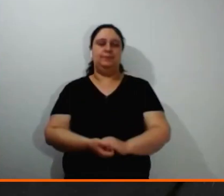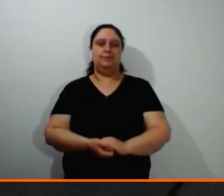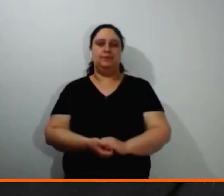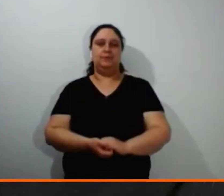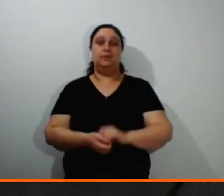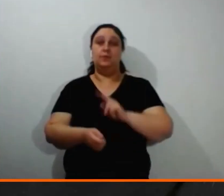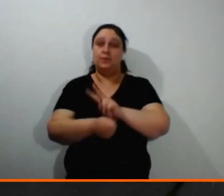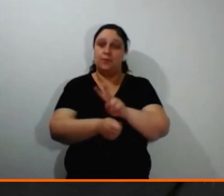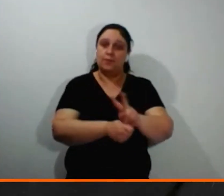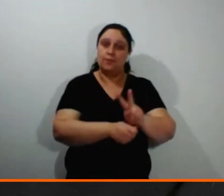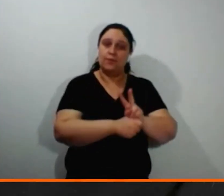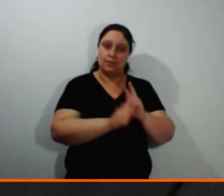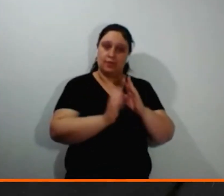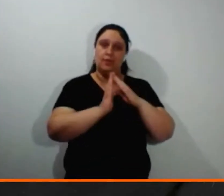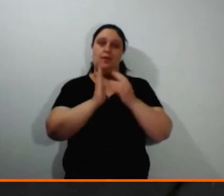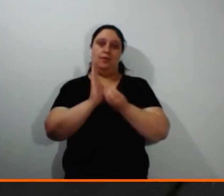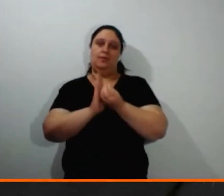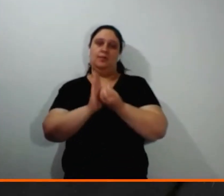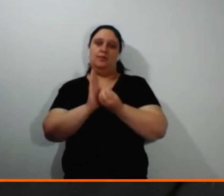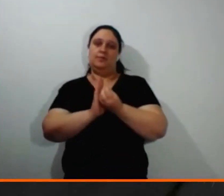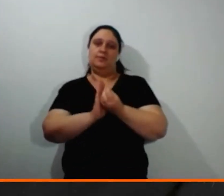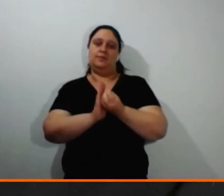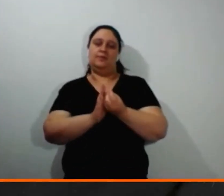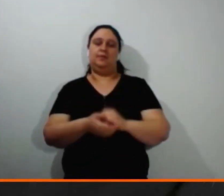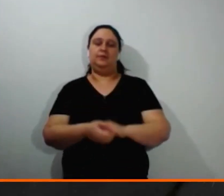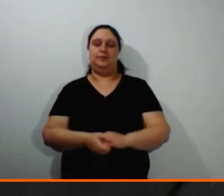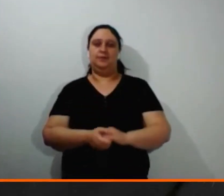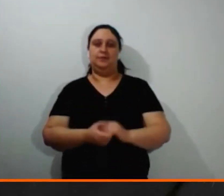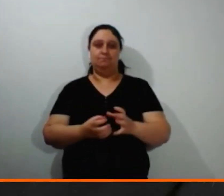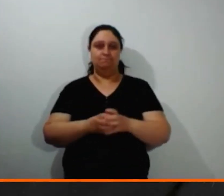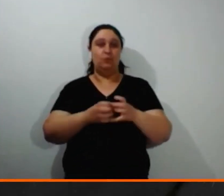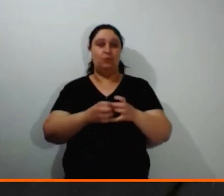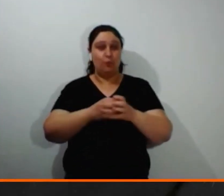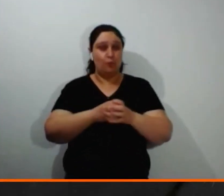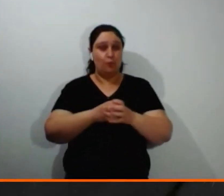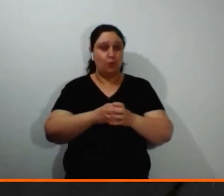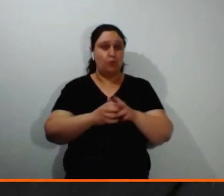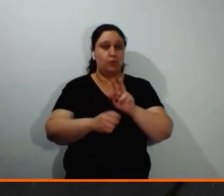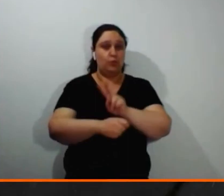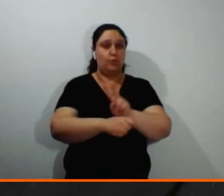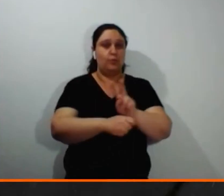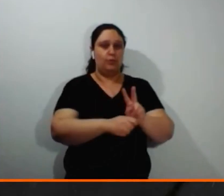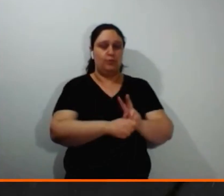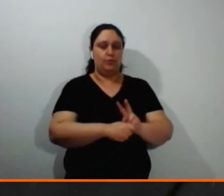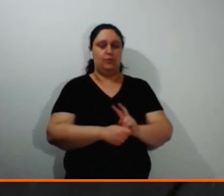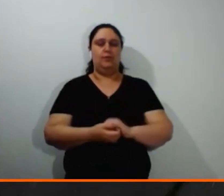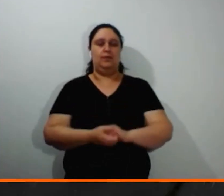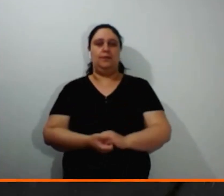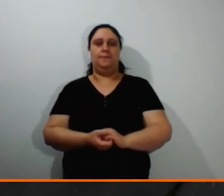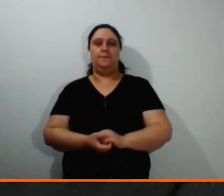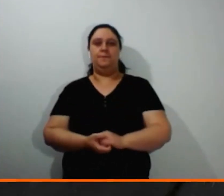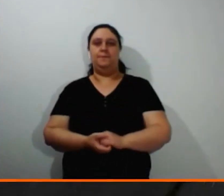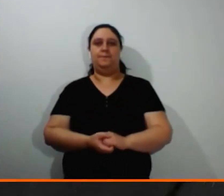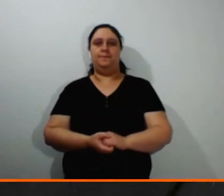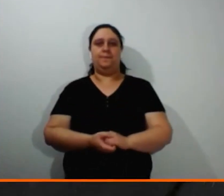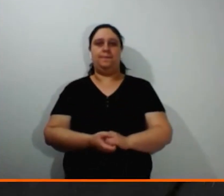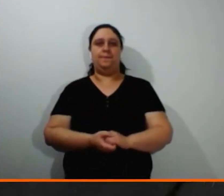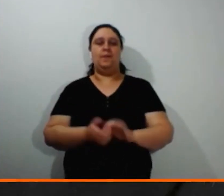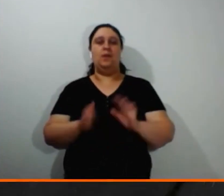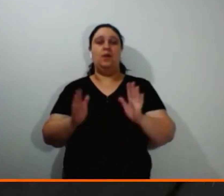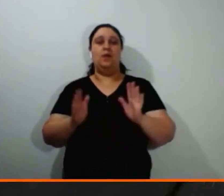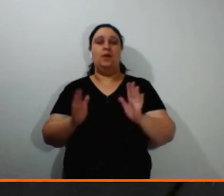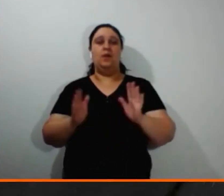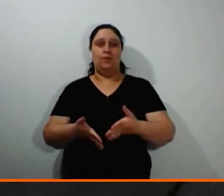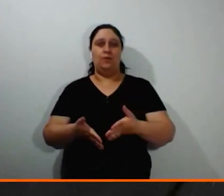igreja. É a rede de cuidado na igreja. Oh, Senhor Jesus, hoje tantas pessoas querem ser